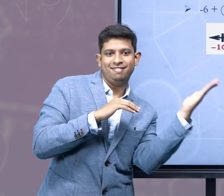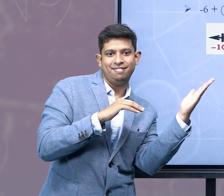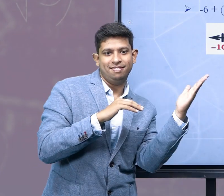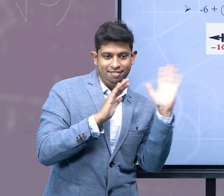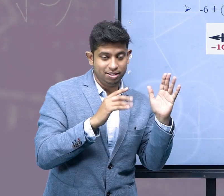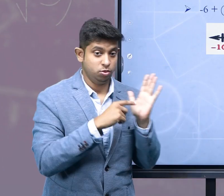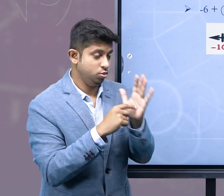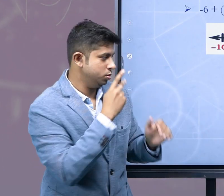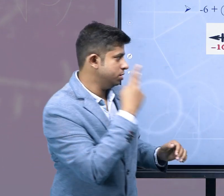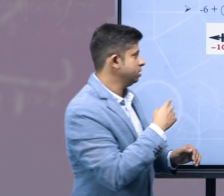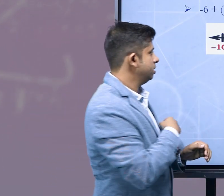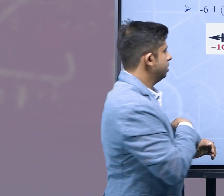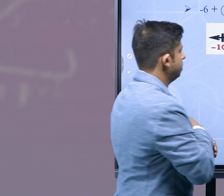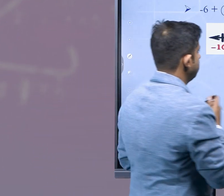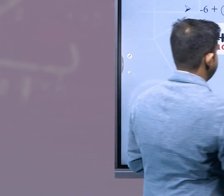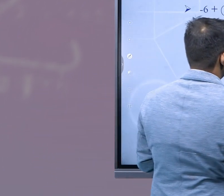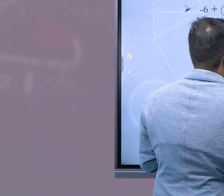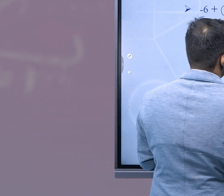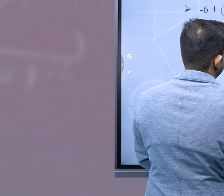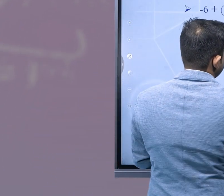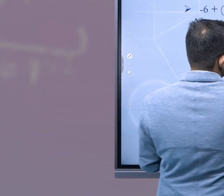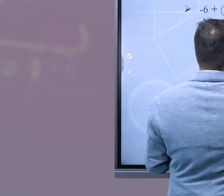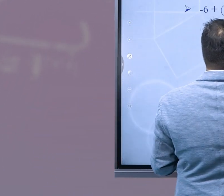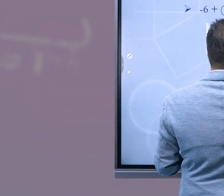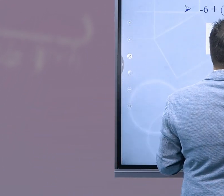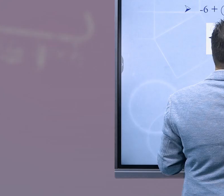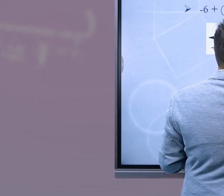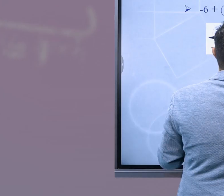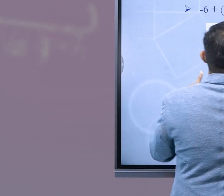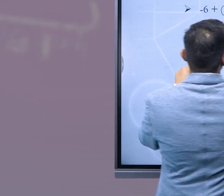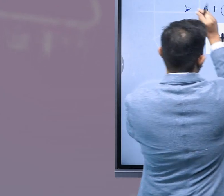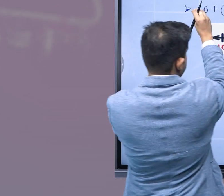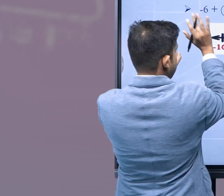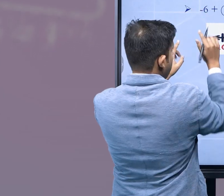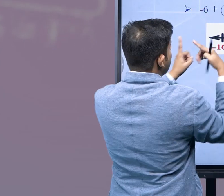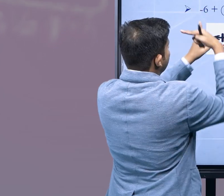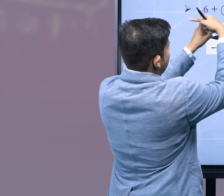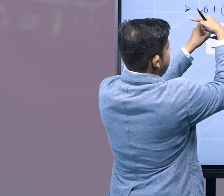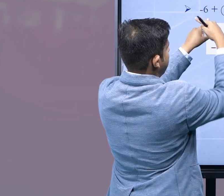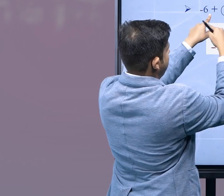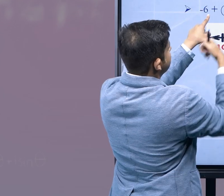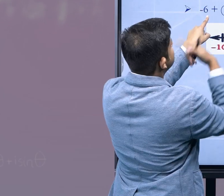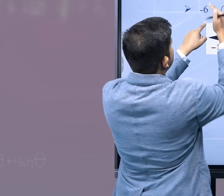हम बाईं ओर बढ़ते हैं। उदाहरण: -6 + -3 is equals to